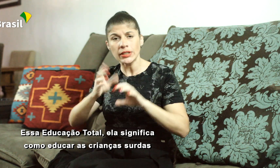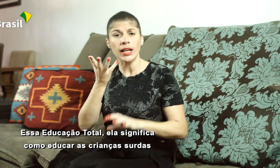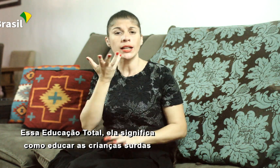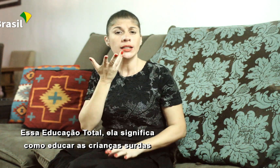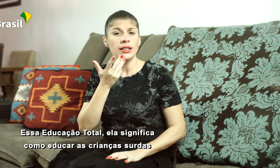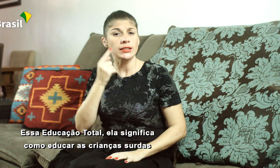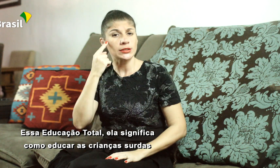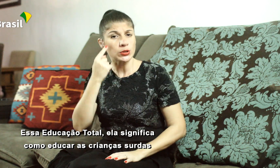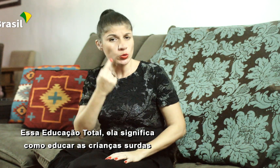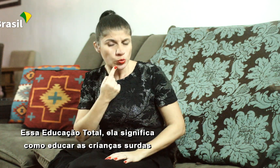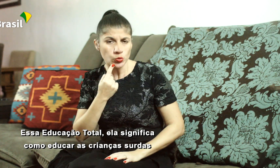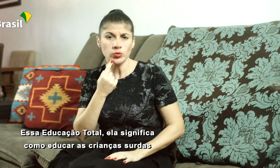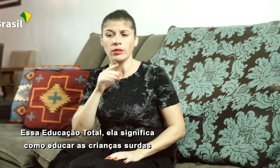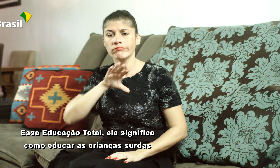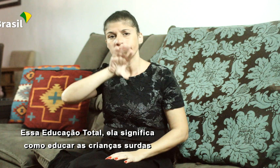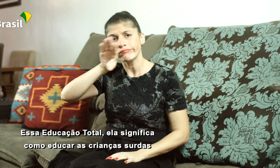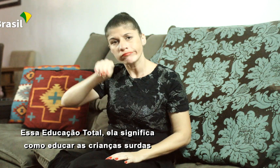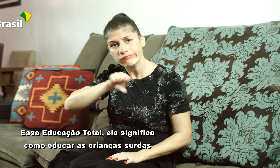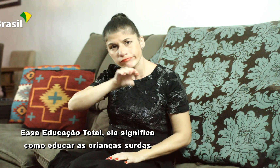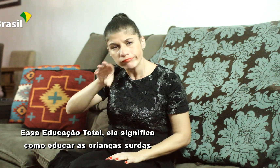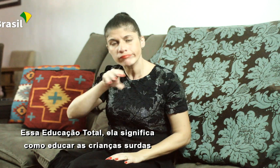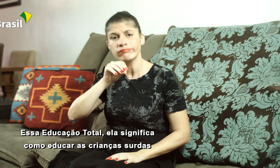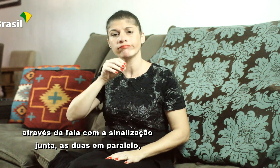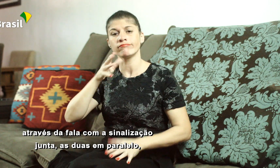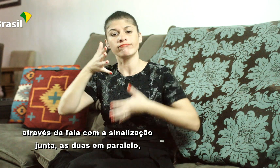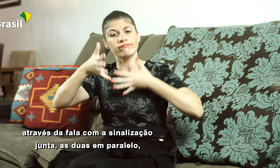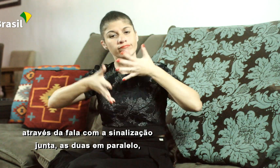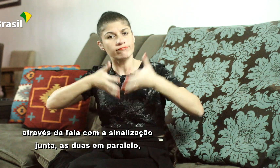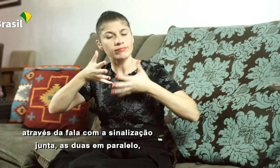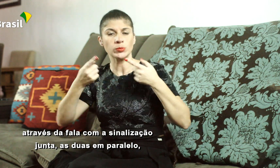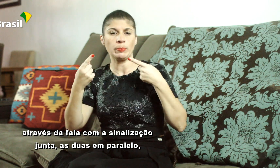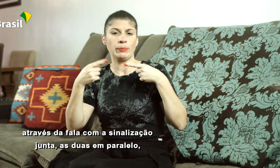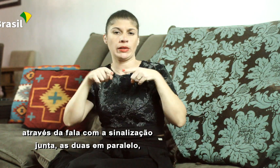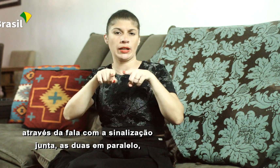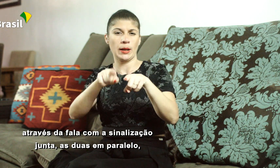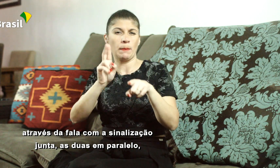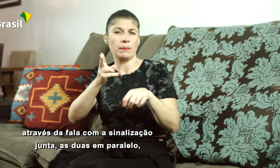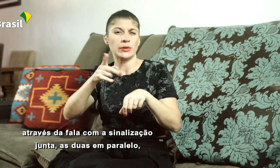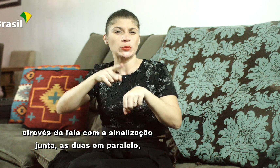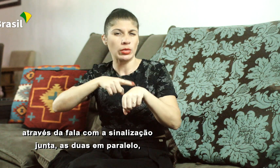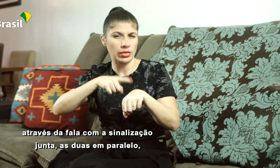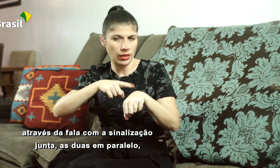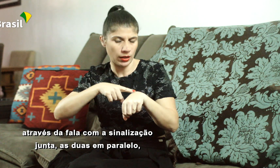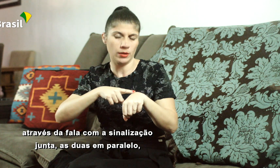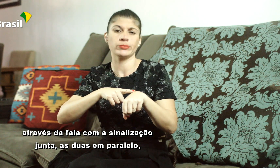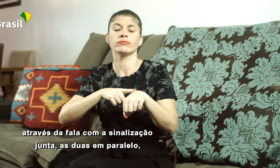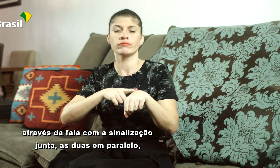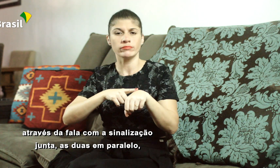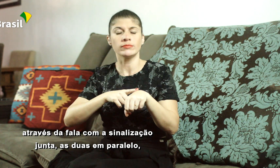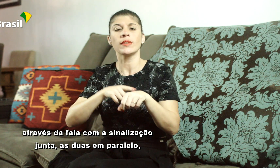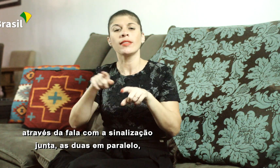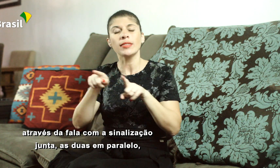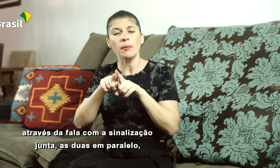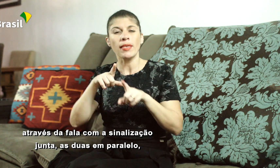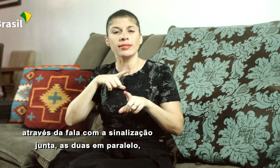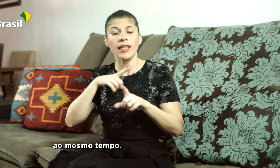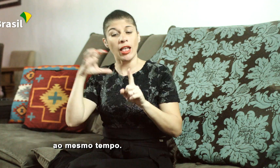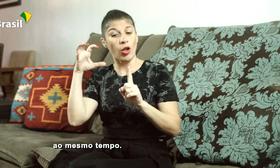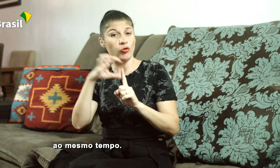significa como educar as crianças surdas, através da fala com a sinalização junto, né? As duas em paralelo no mesmo